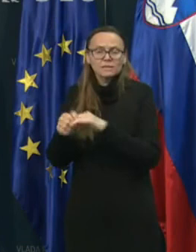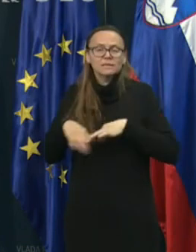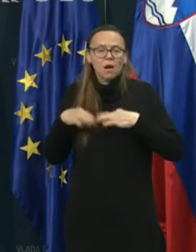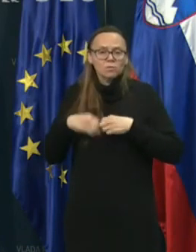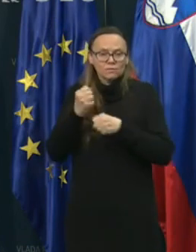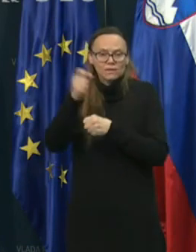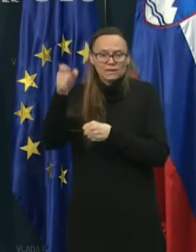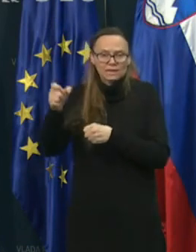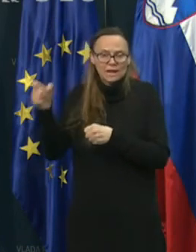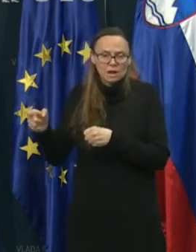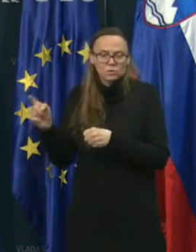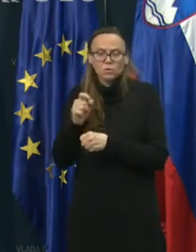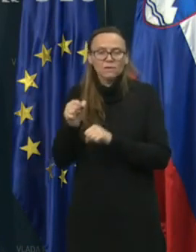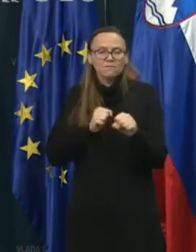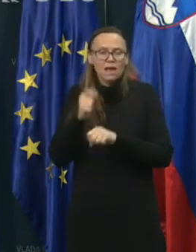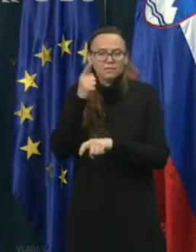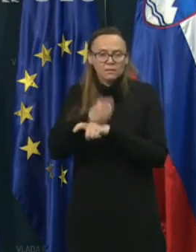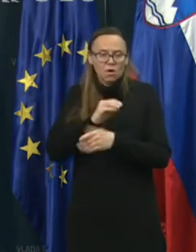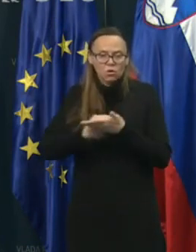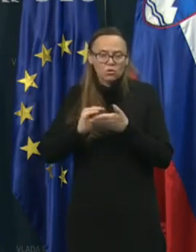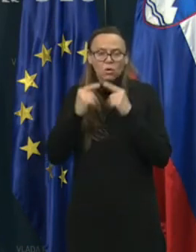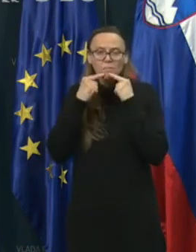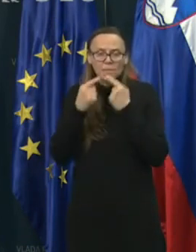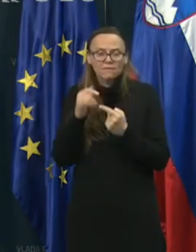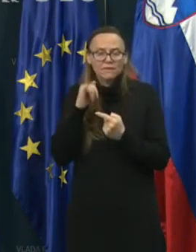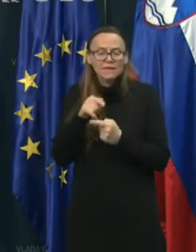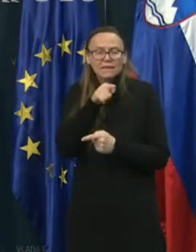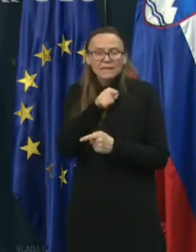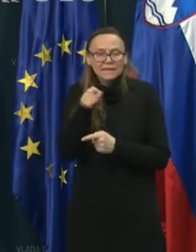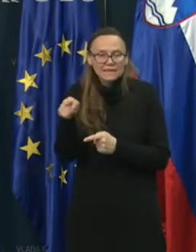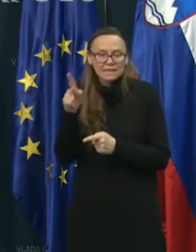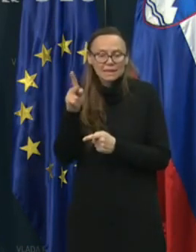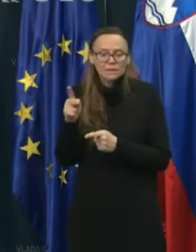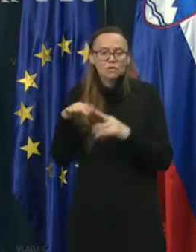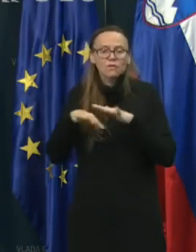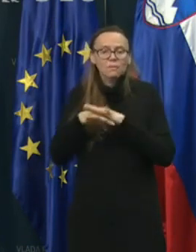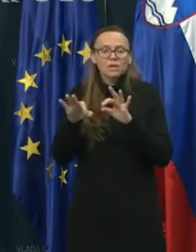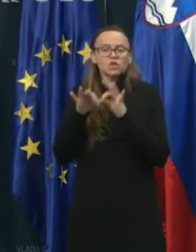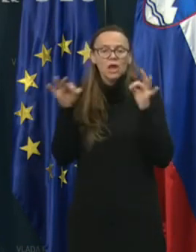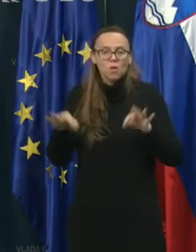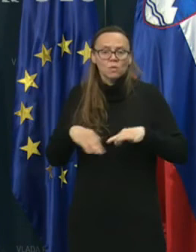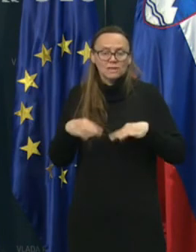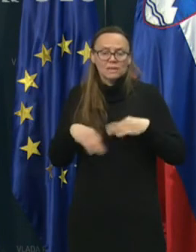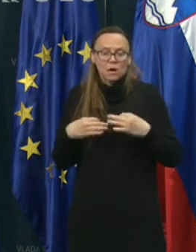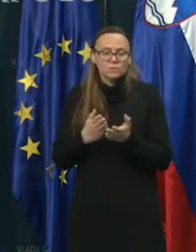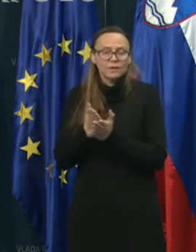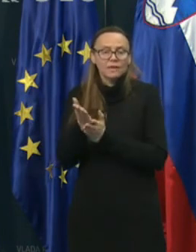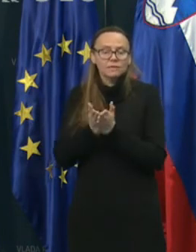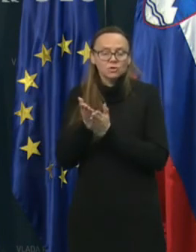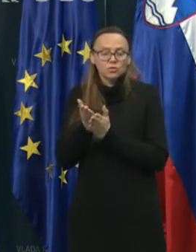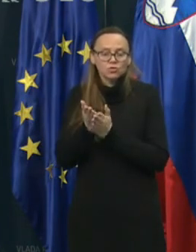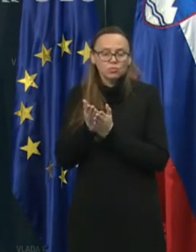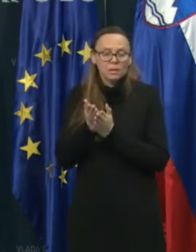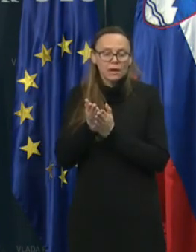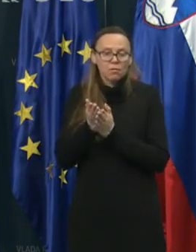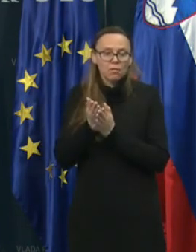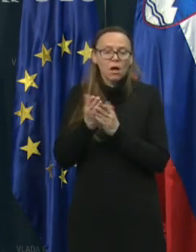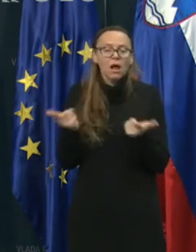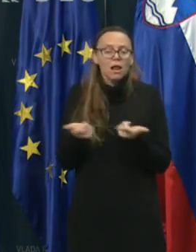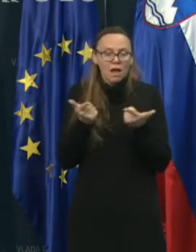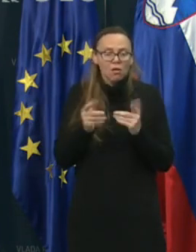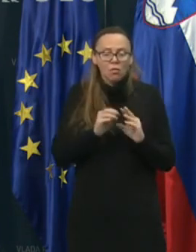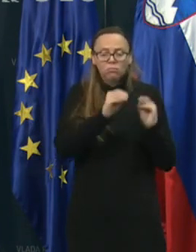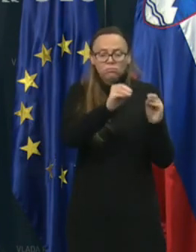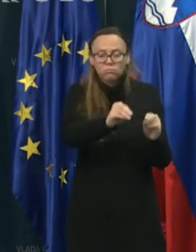odlok pravi, da se tiste, ki so v mreži javne zdravstvene službe, prerasporeja na naloge povezane